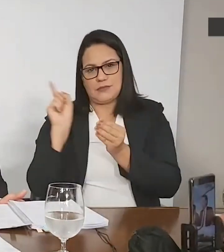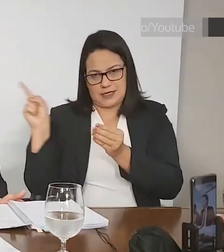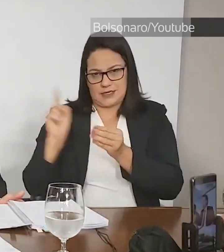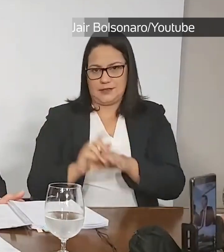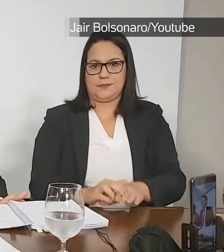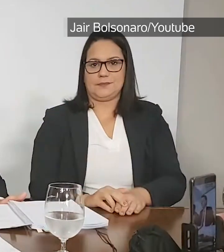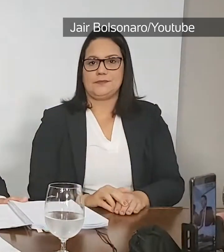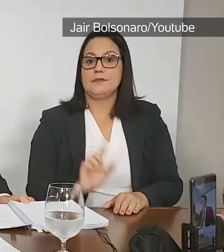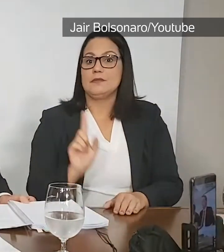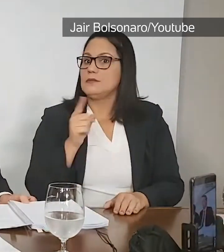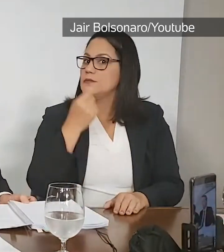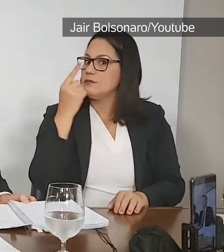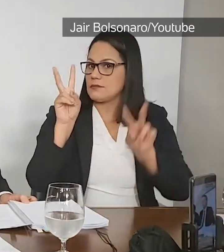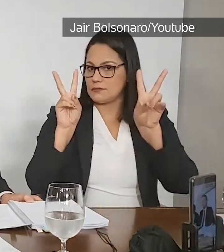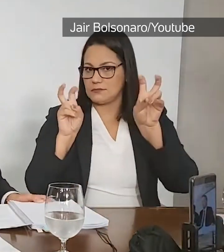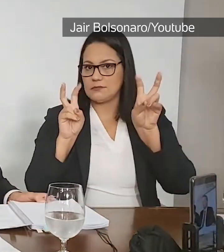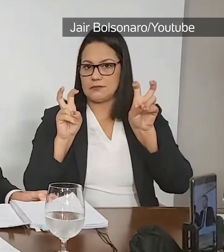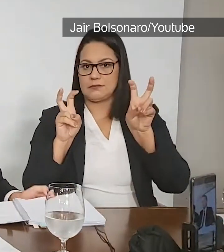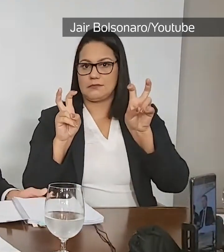Um assunto aí que